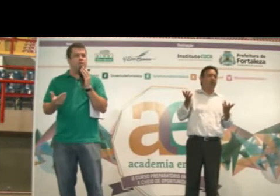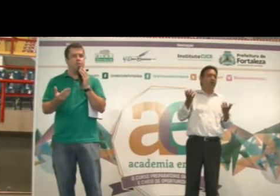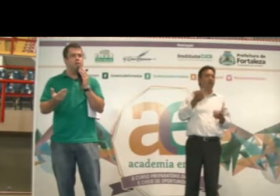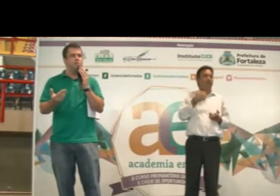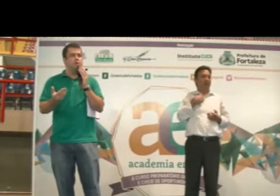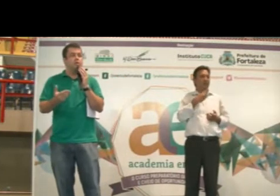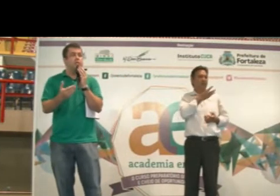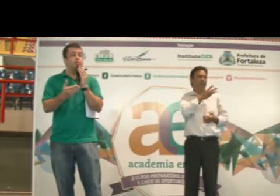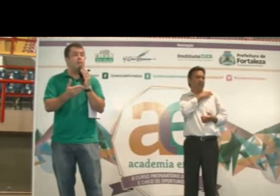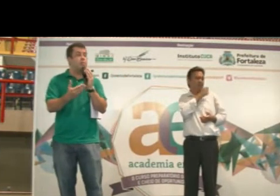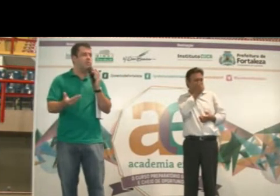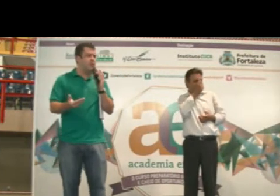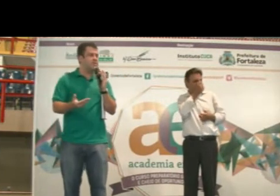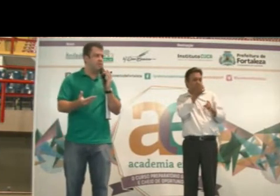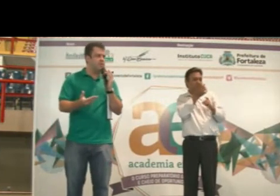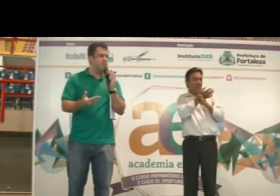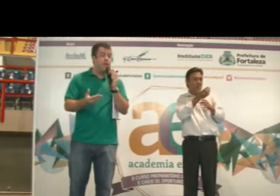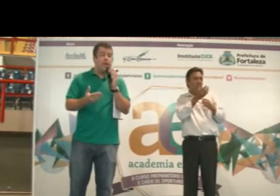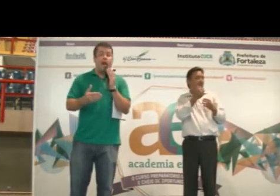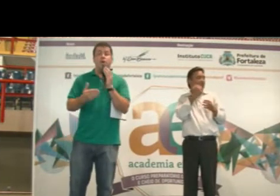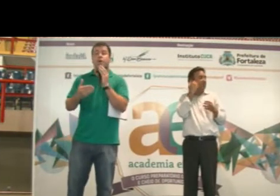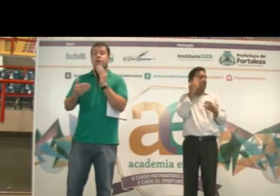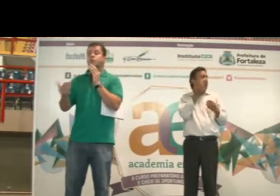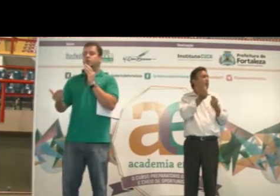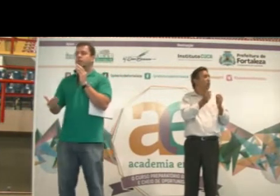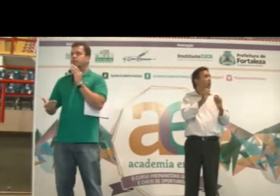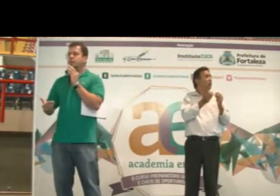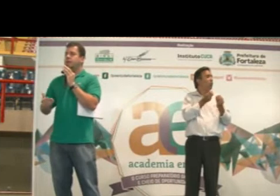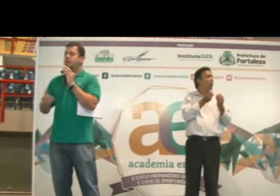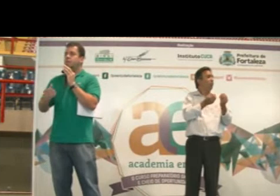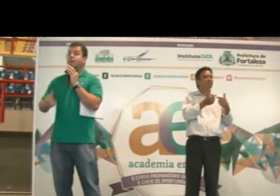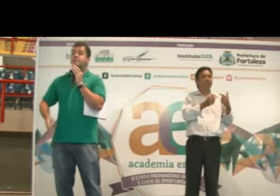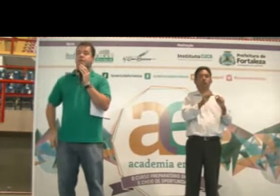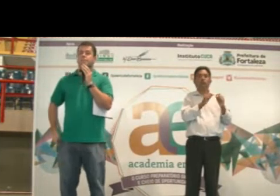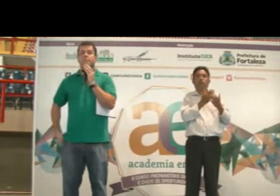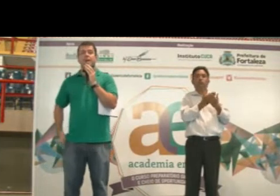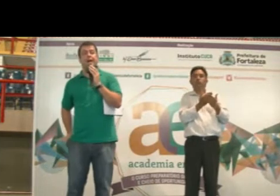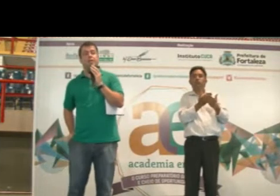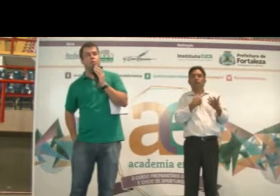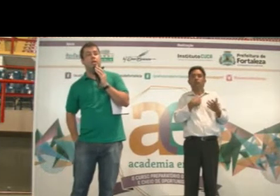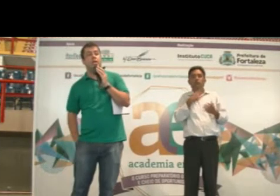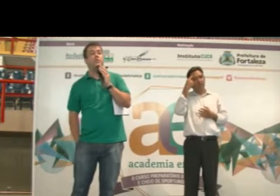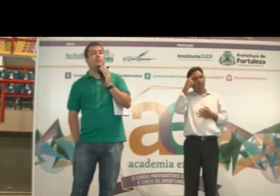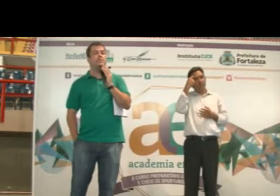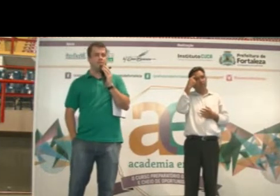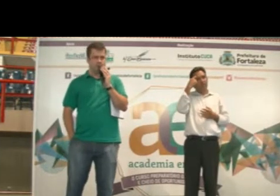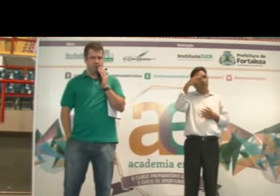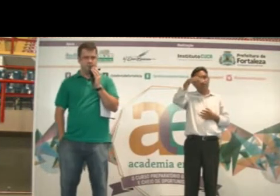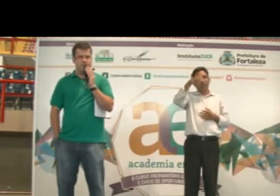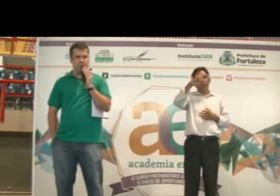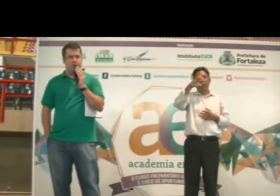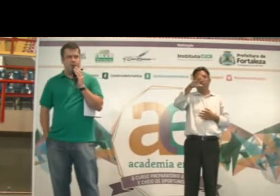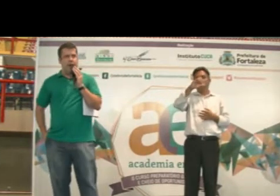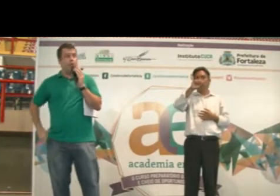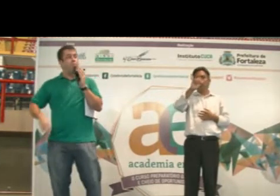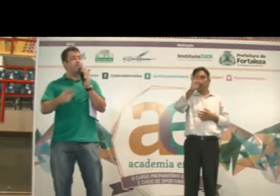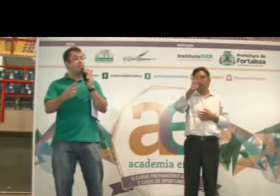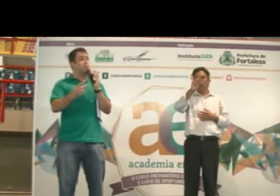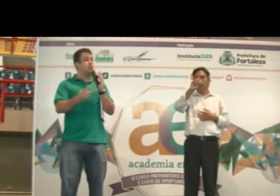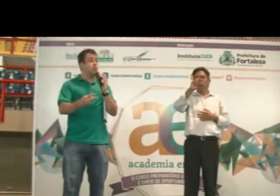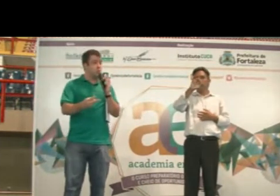meu 3º ano, não sabia o que fazer. Aí eu resolvi, né, fazer mecatrônica e física.